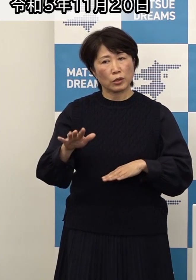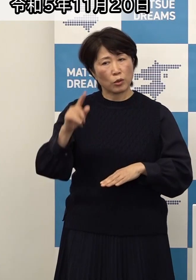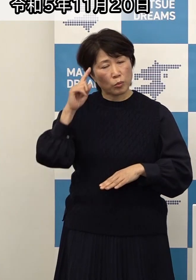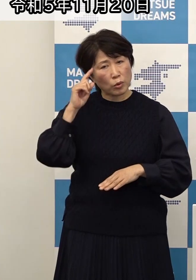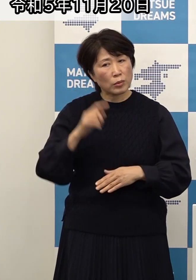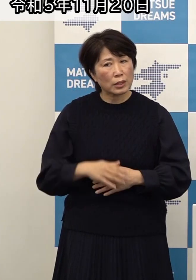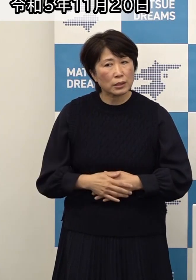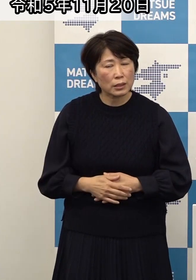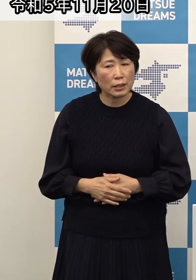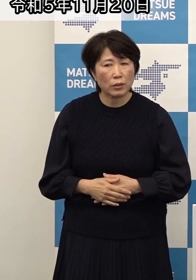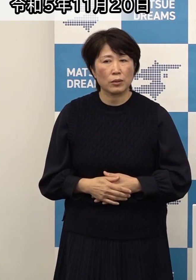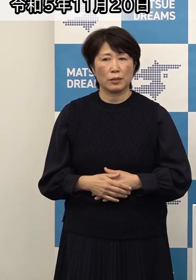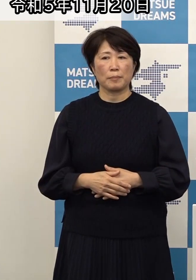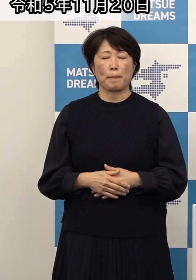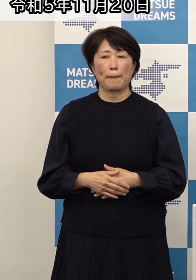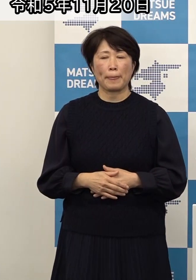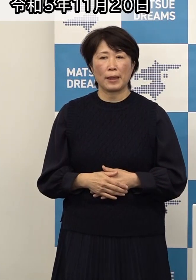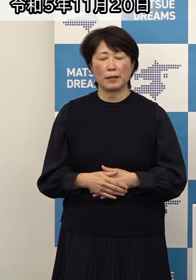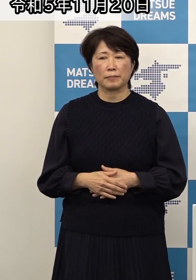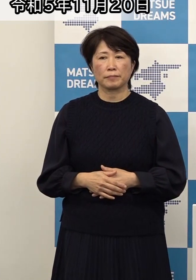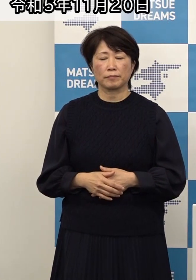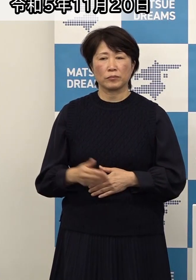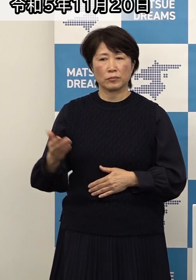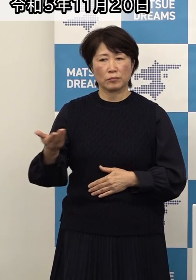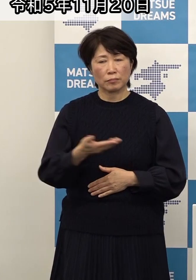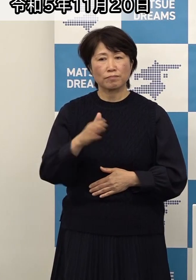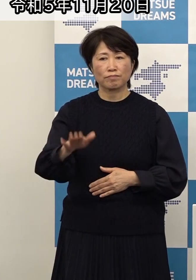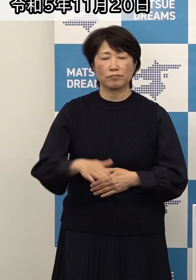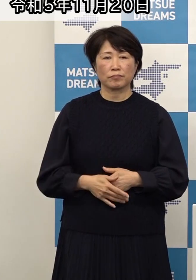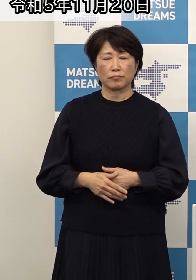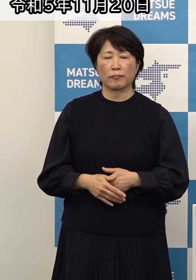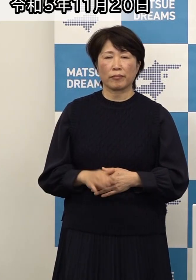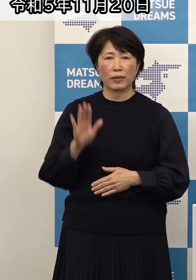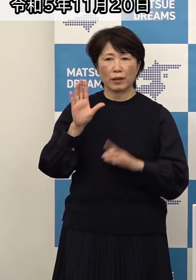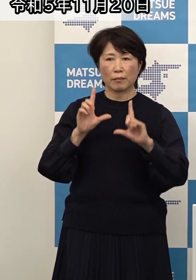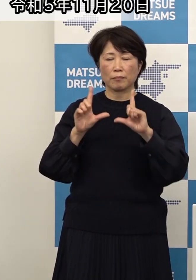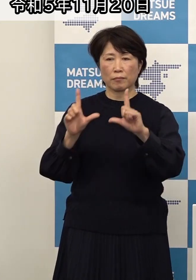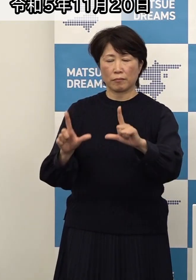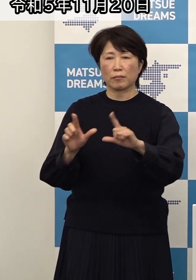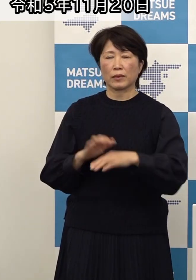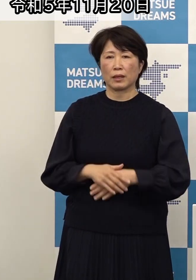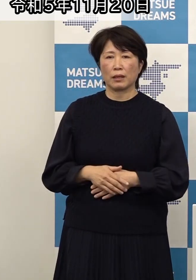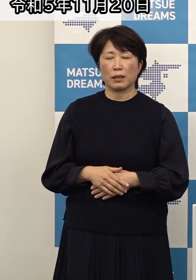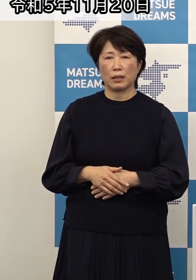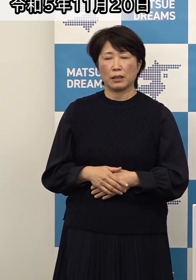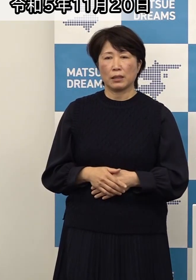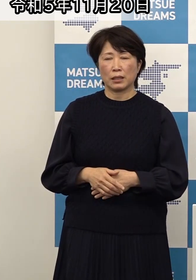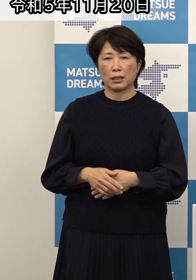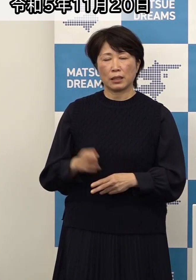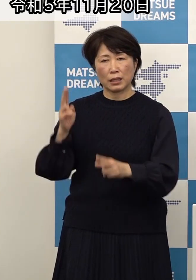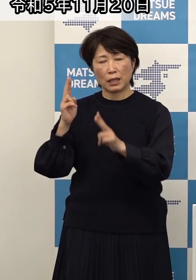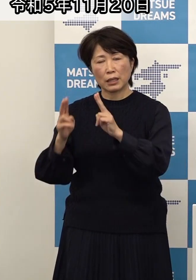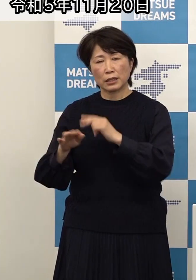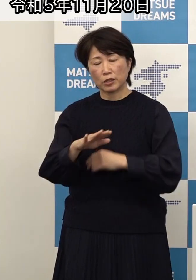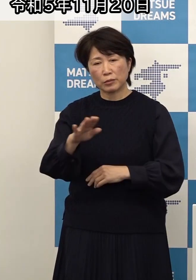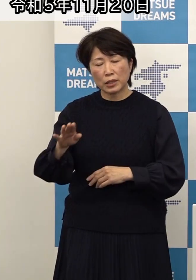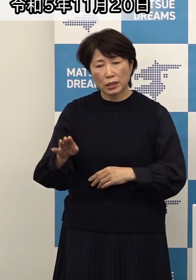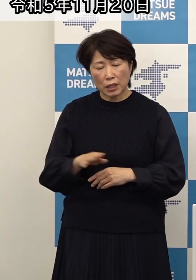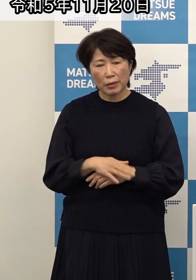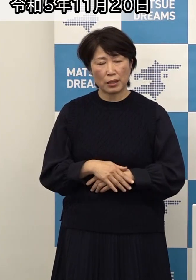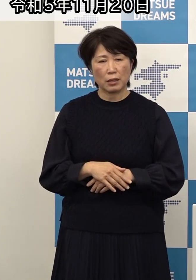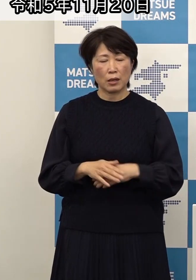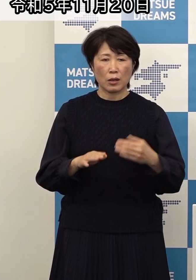でしょうか。 そうですね、先ほど申し上げたその、事業者の皆様とあと実際の需要家の皆様ですね、に対して、特